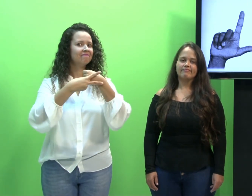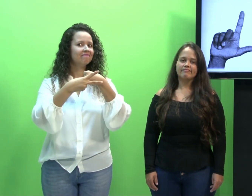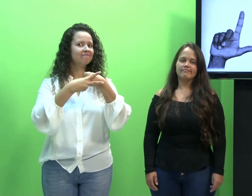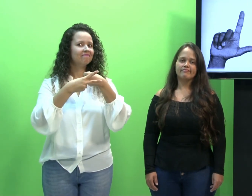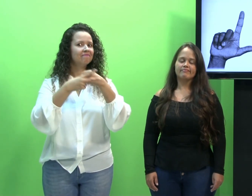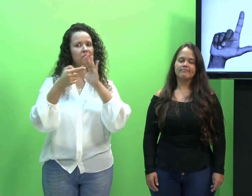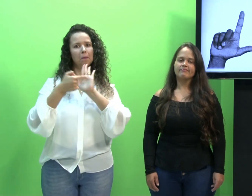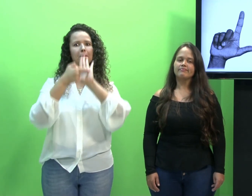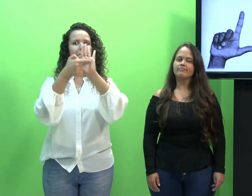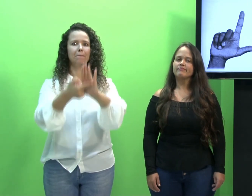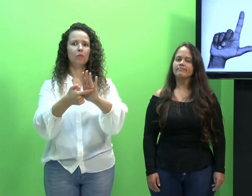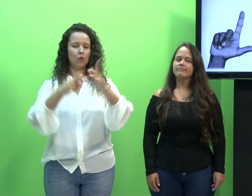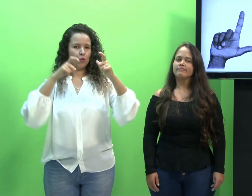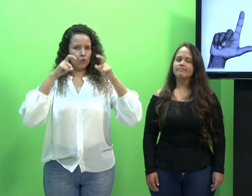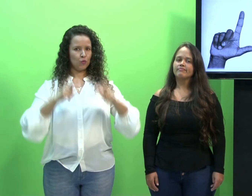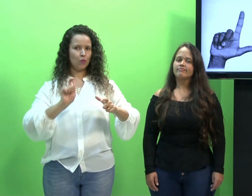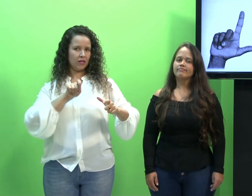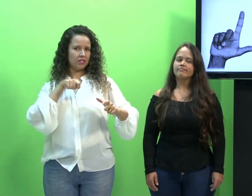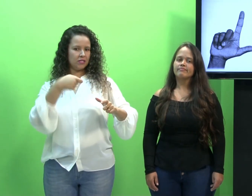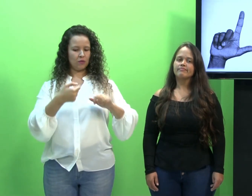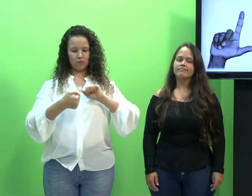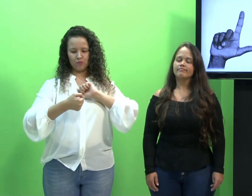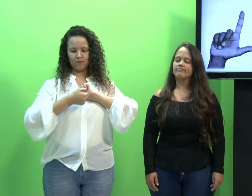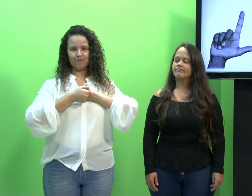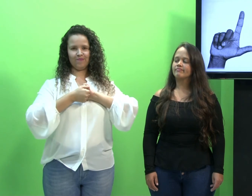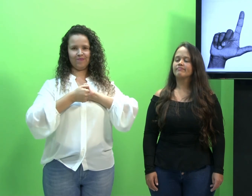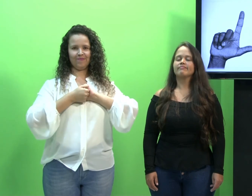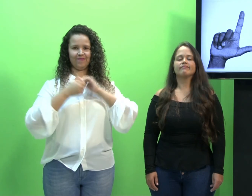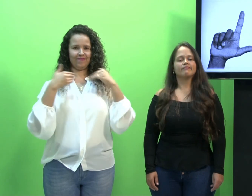a locação do sinal junto ao corpo.